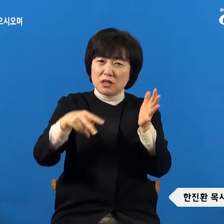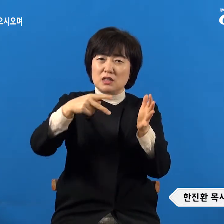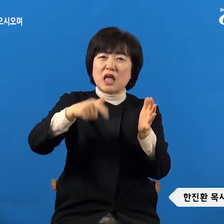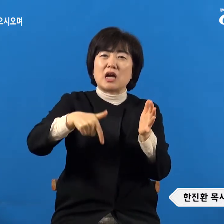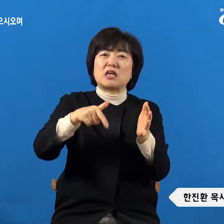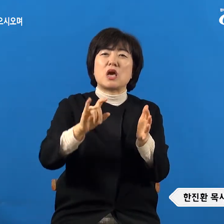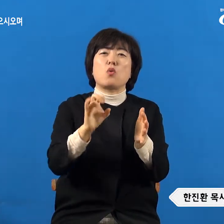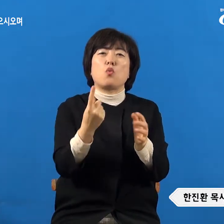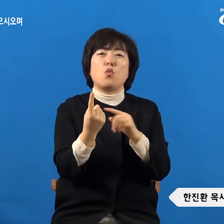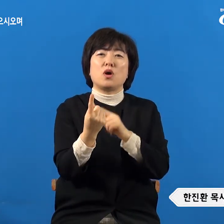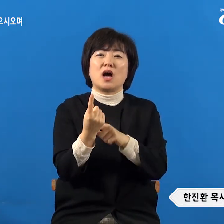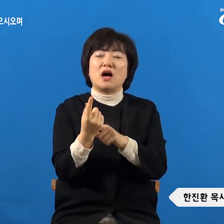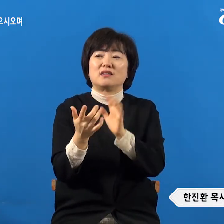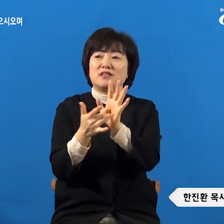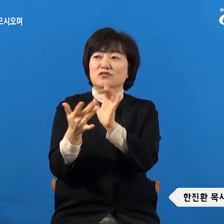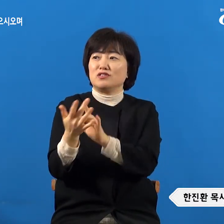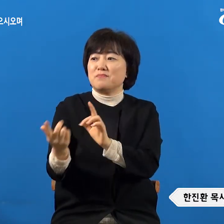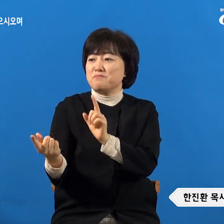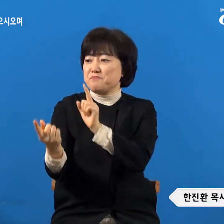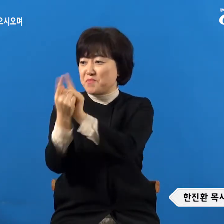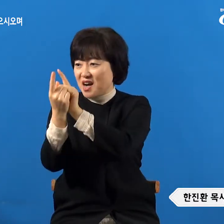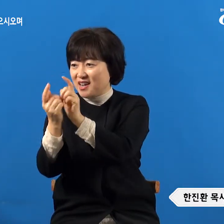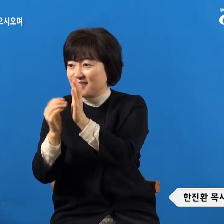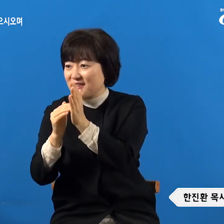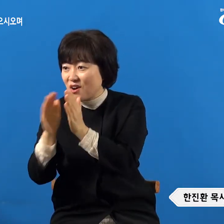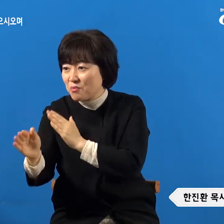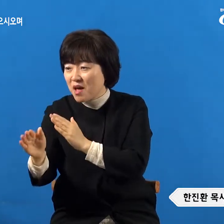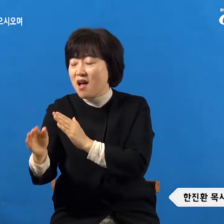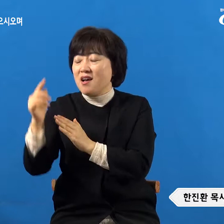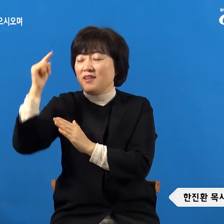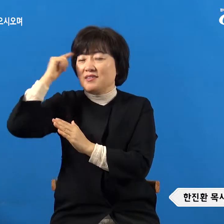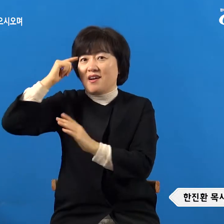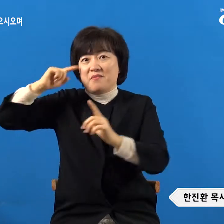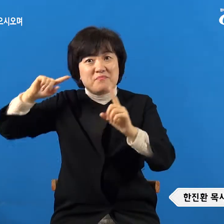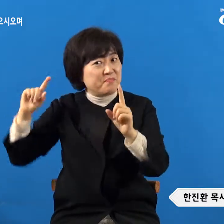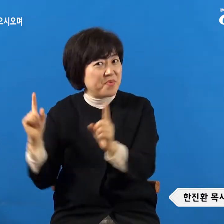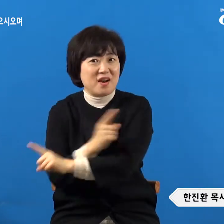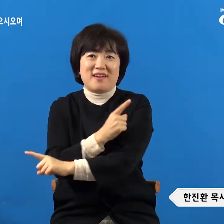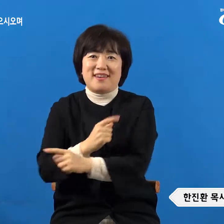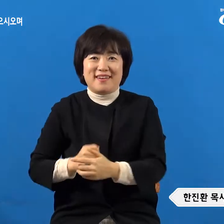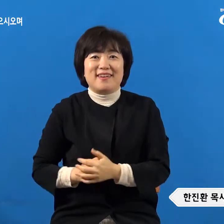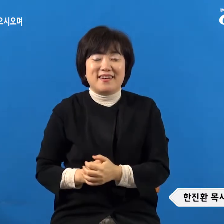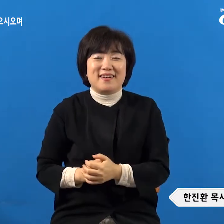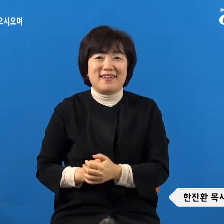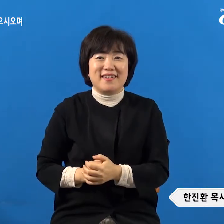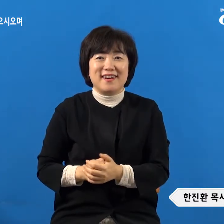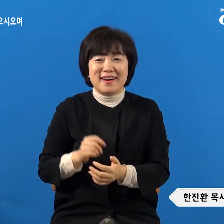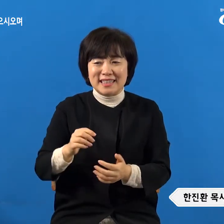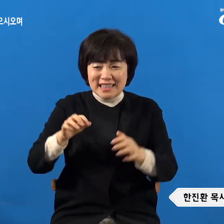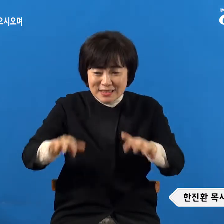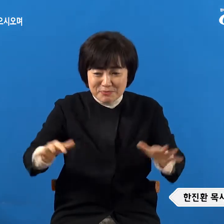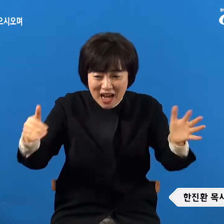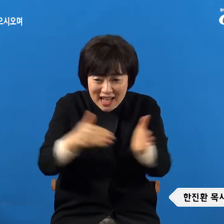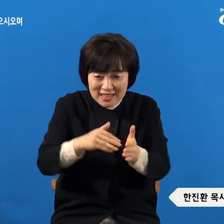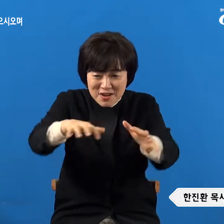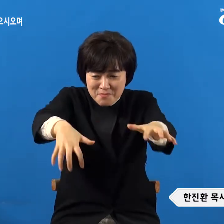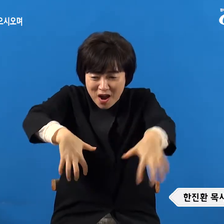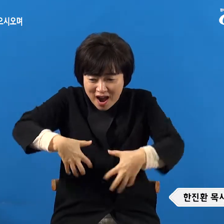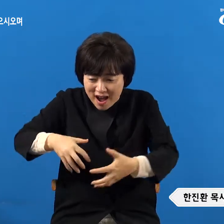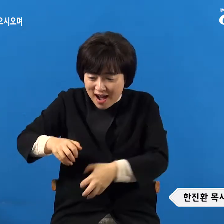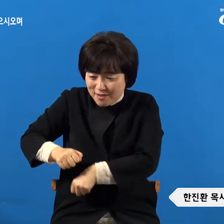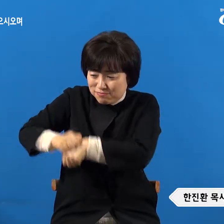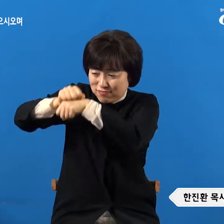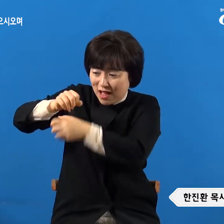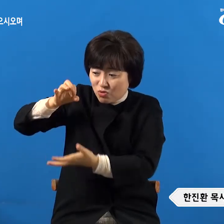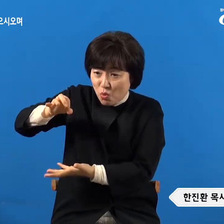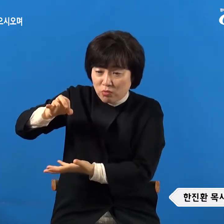예수님을 만나서 삶이 180도로 변했지 않습니까? 그렇게 힘들여 모은 재산을 그냥